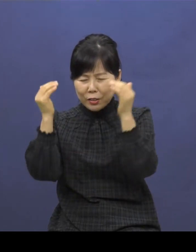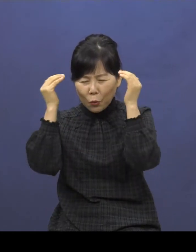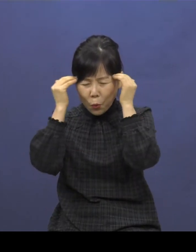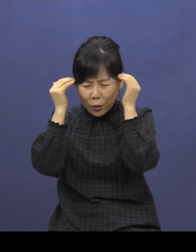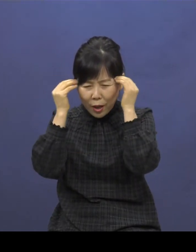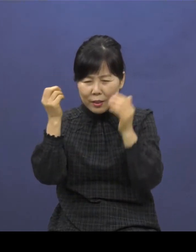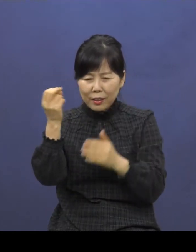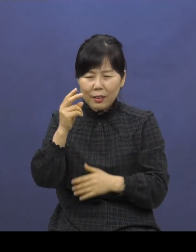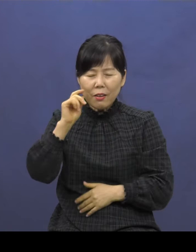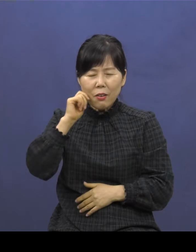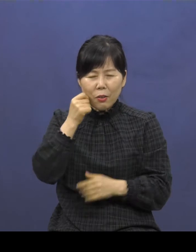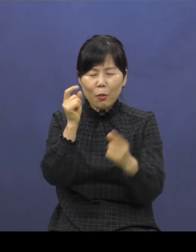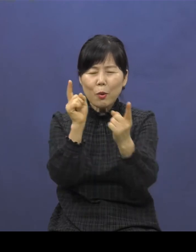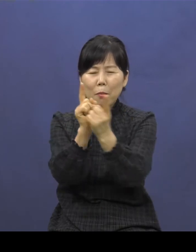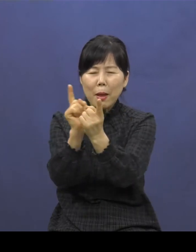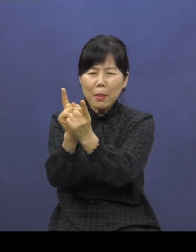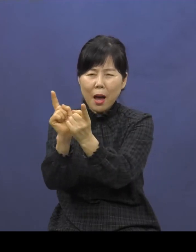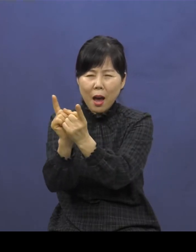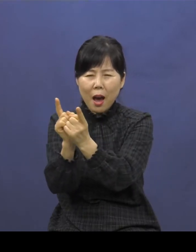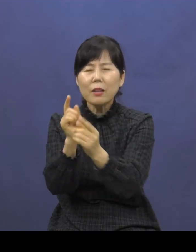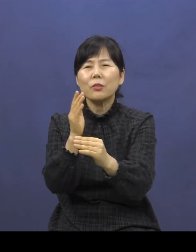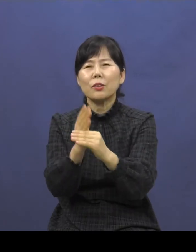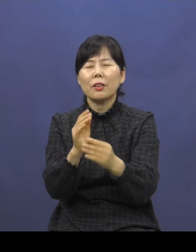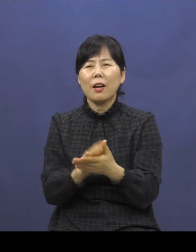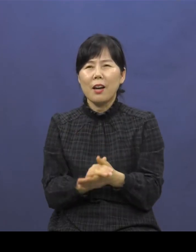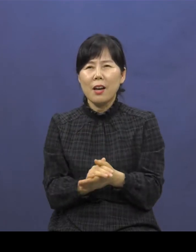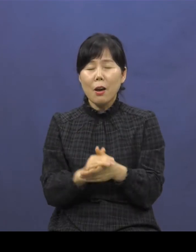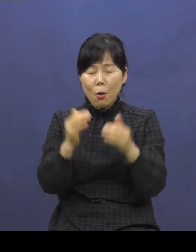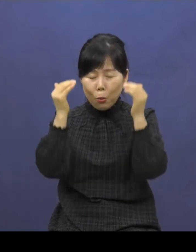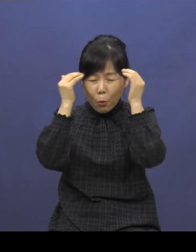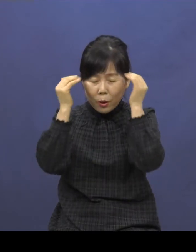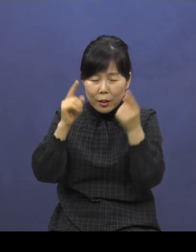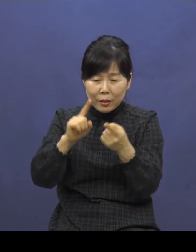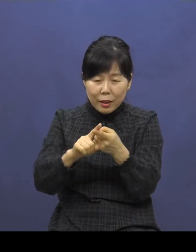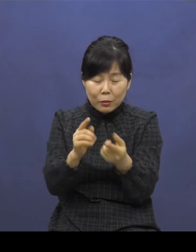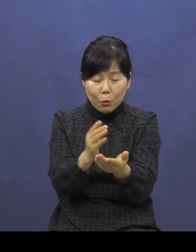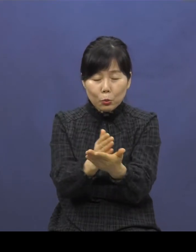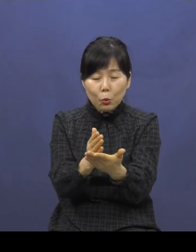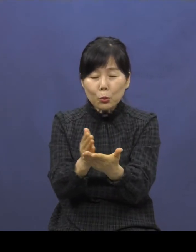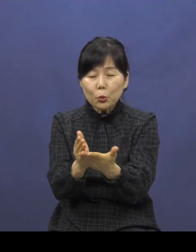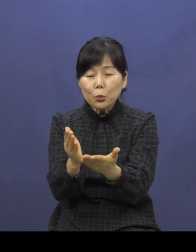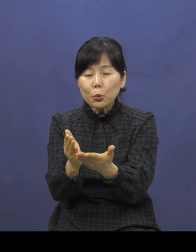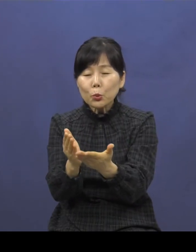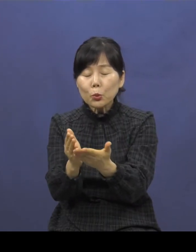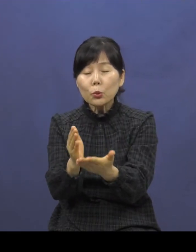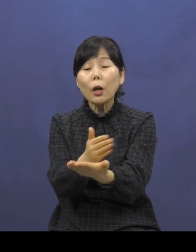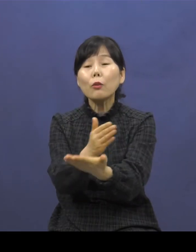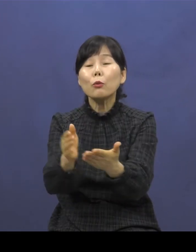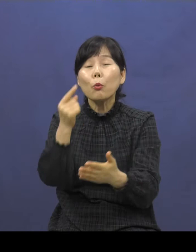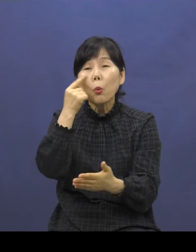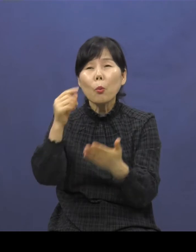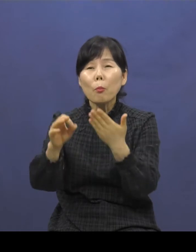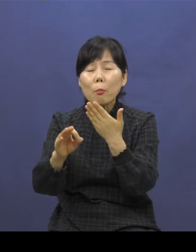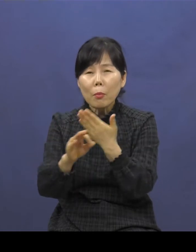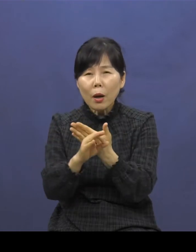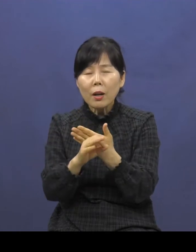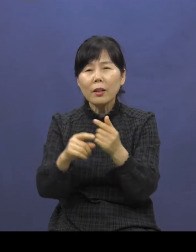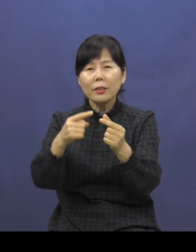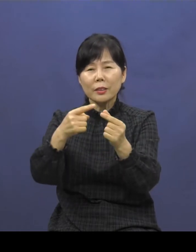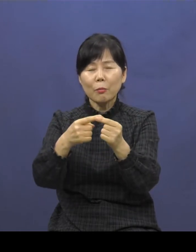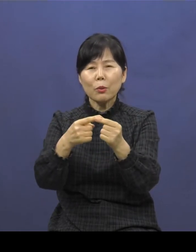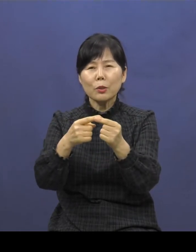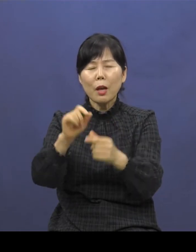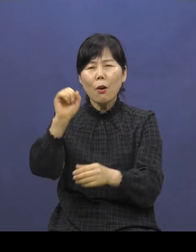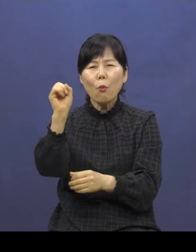또 어려움을 겪고 살아갑니다. 그걸 나름대로 분류해 본다면 다음과 같이 나눠볼 수가 있어요. 먼저